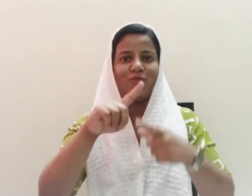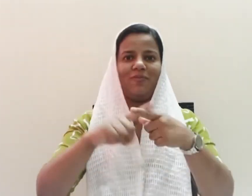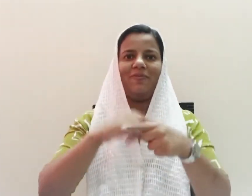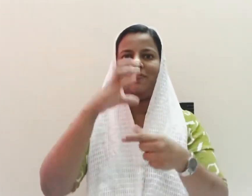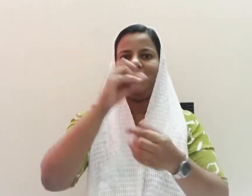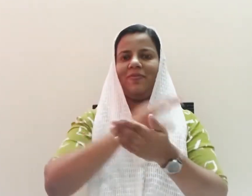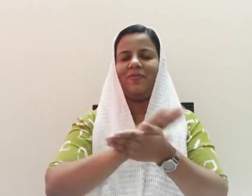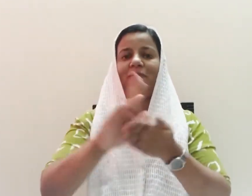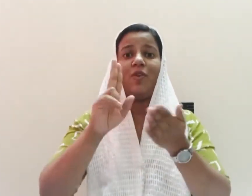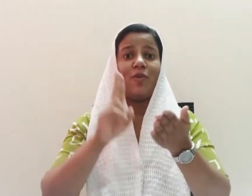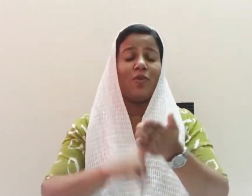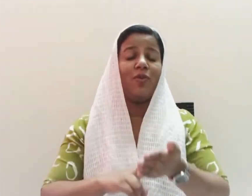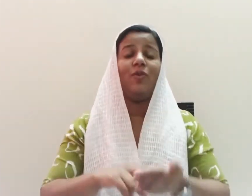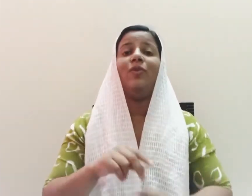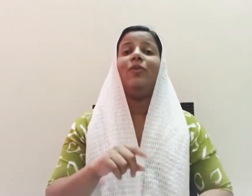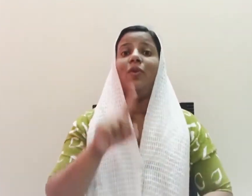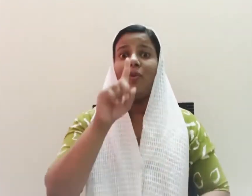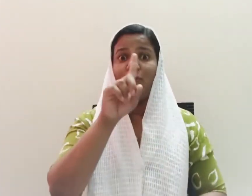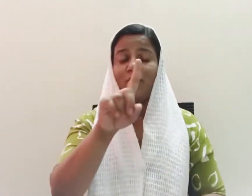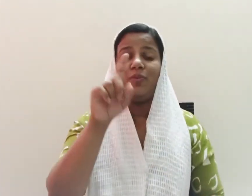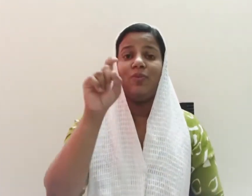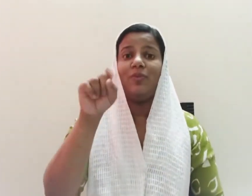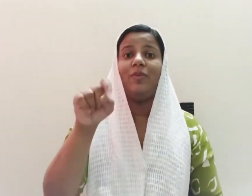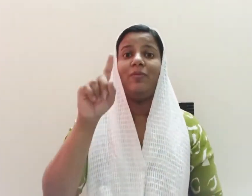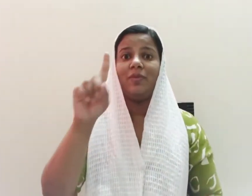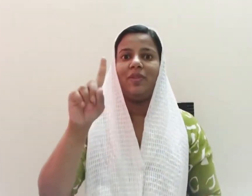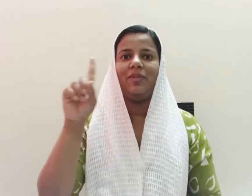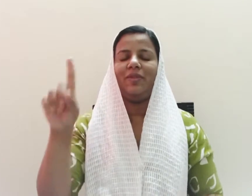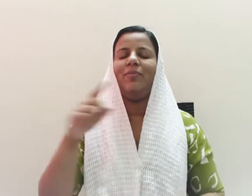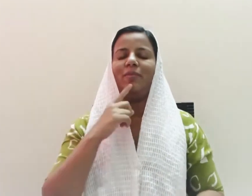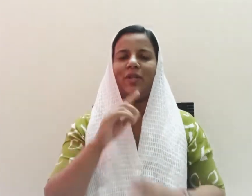1 യോഹന്നാൻ 2 യോഹന്നാൻ 3 യോഹന്നാൻ എന്ന് പറഞ്ഞത്. ഏറ്റവും അവസാന ഭാഗങ്ങളിലാണിത്. അപ്പോൾ 3 യോഹന്നാൻ 1:11